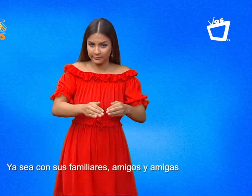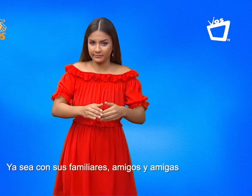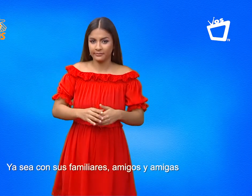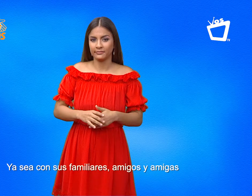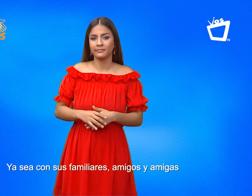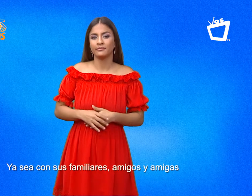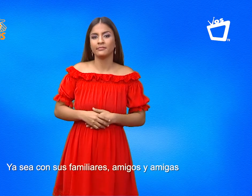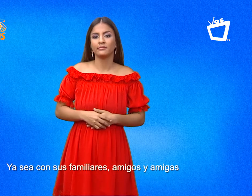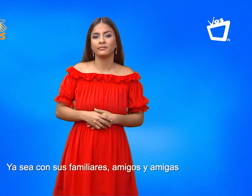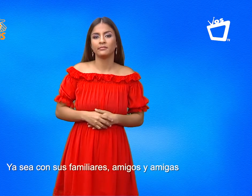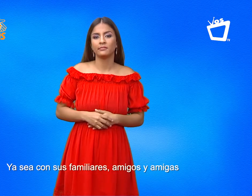amigas